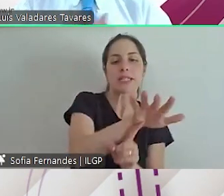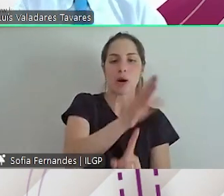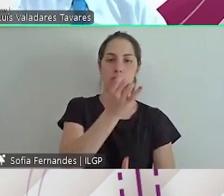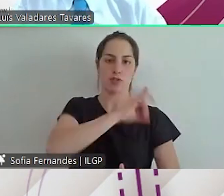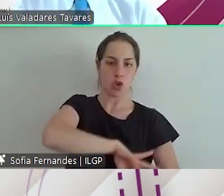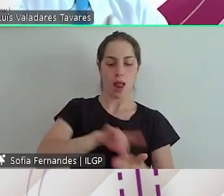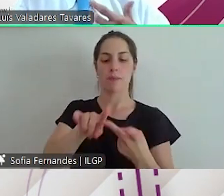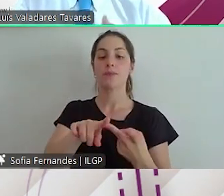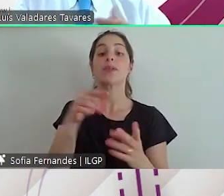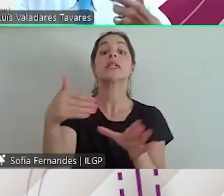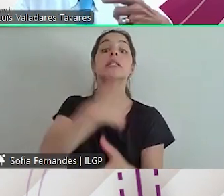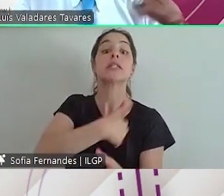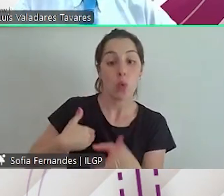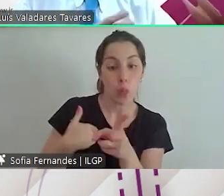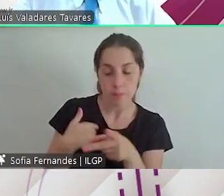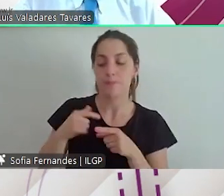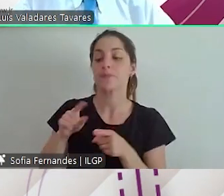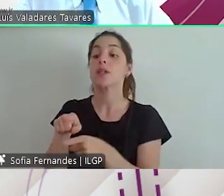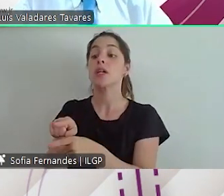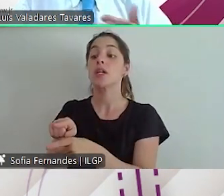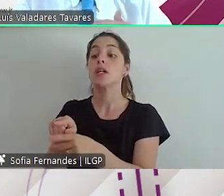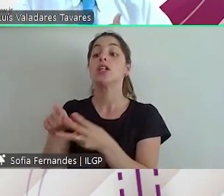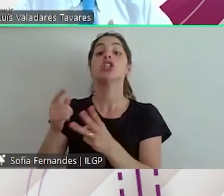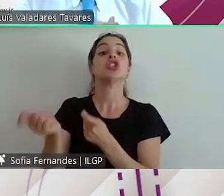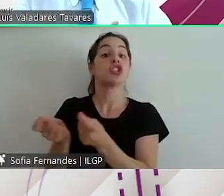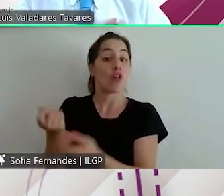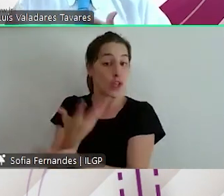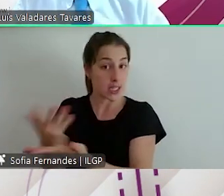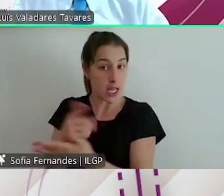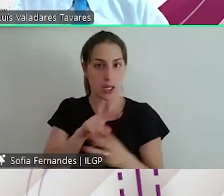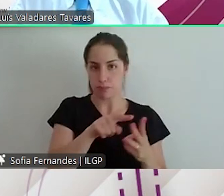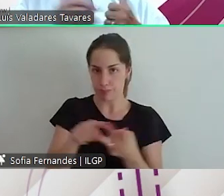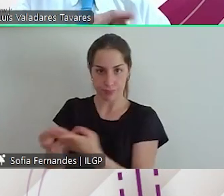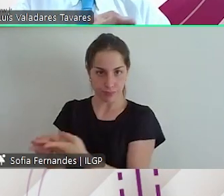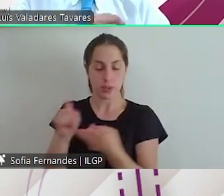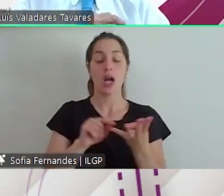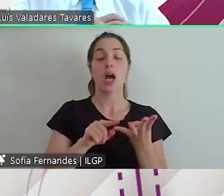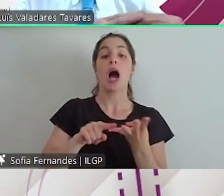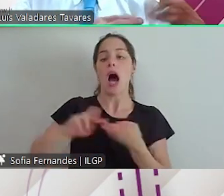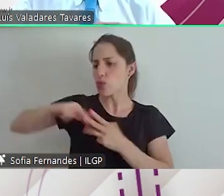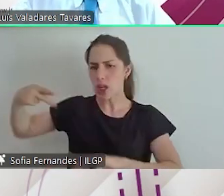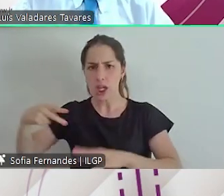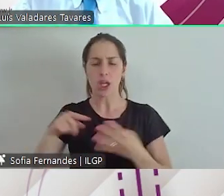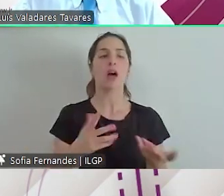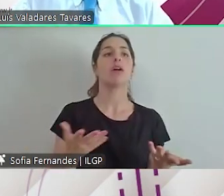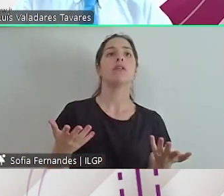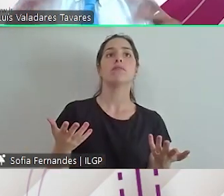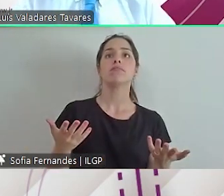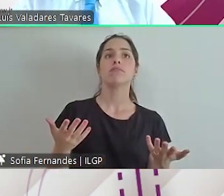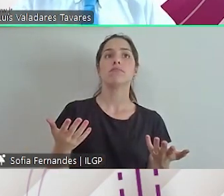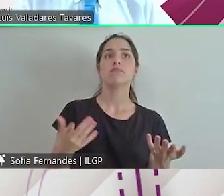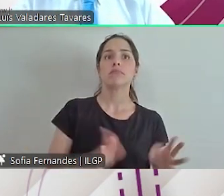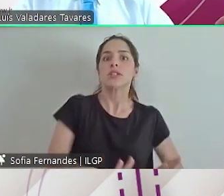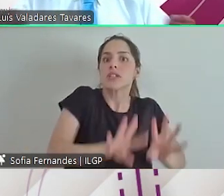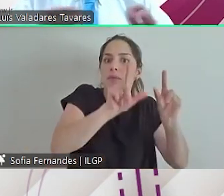na saúde, na gestão financeira, nas autarquias, no